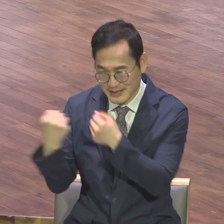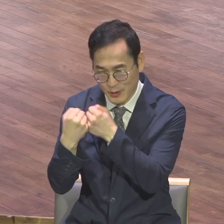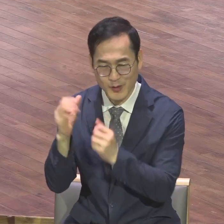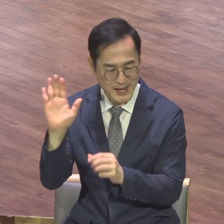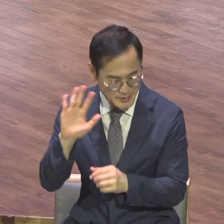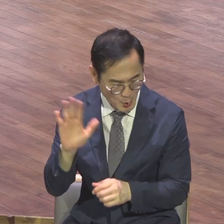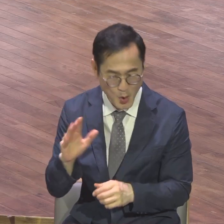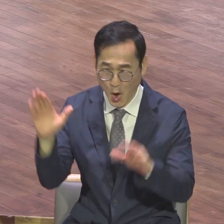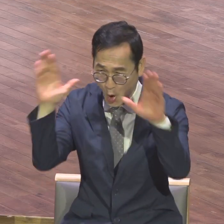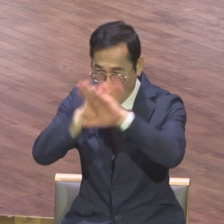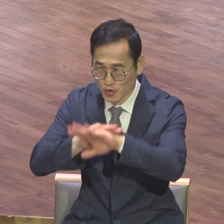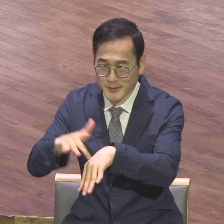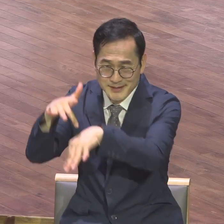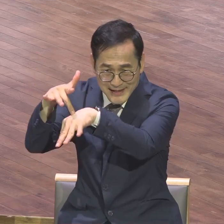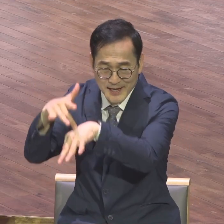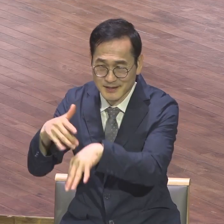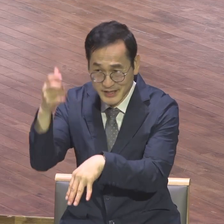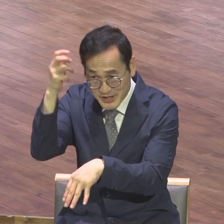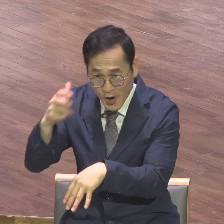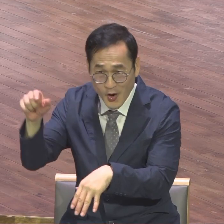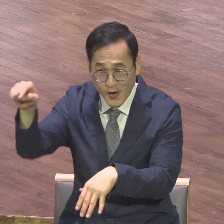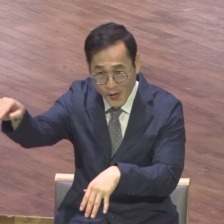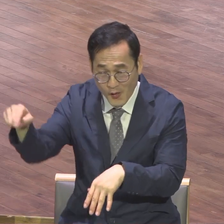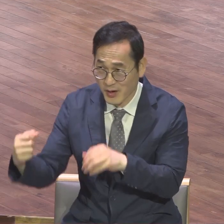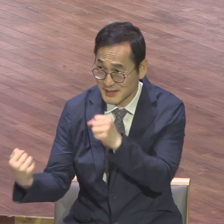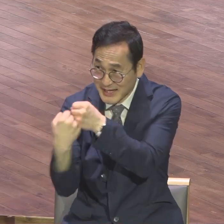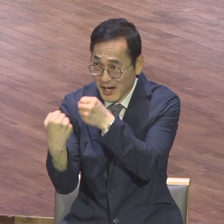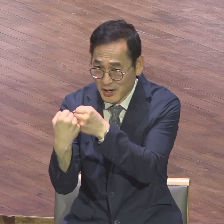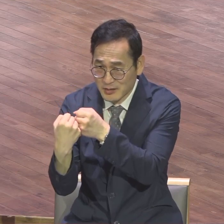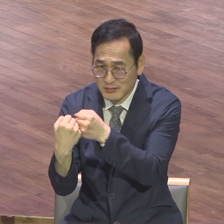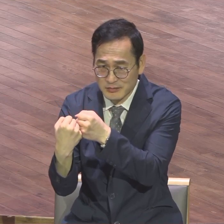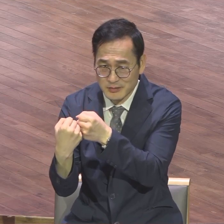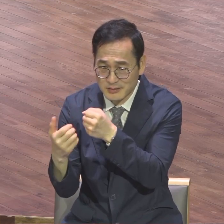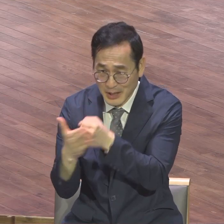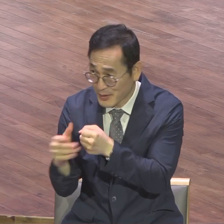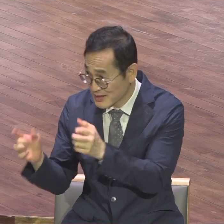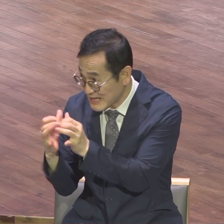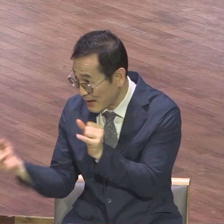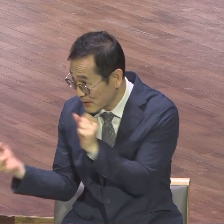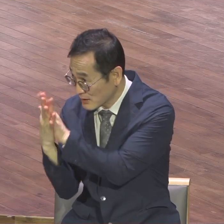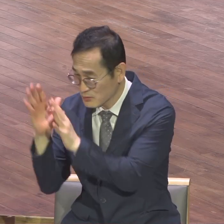악한 양들을 악한 영들을 상대함이라 그랬어요.